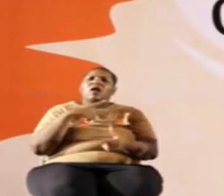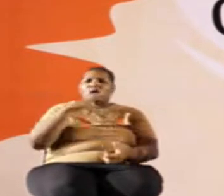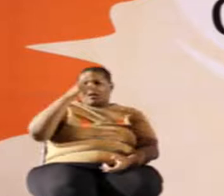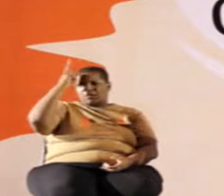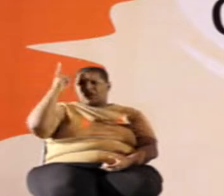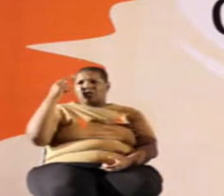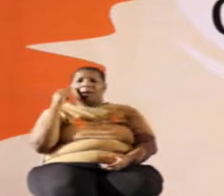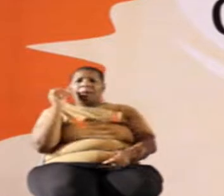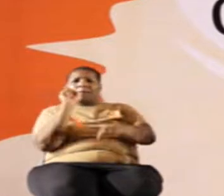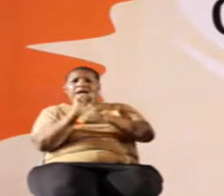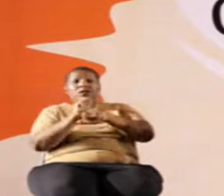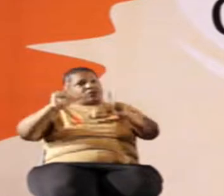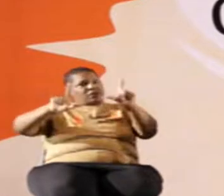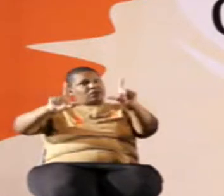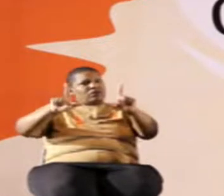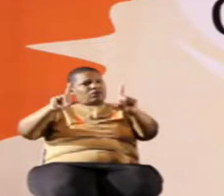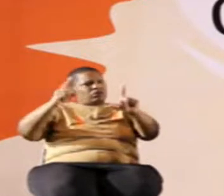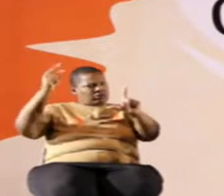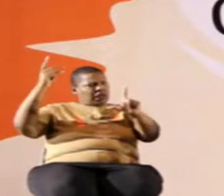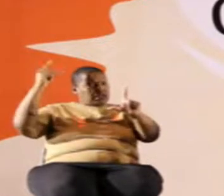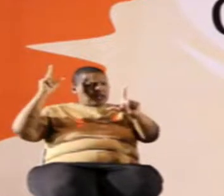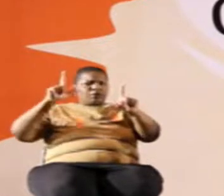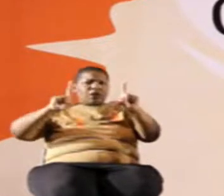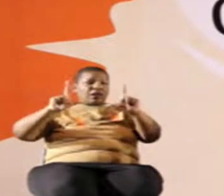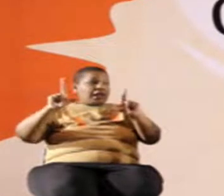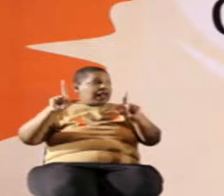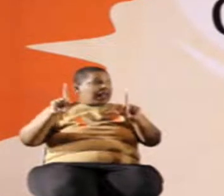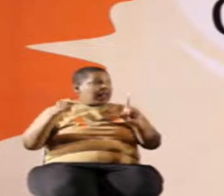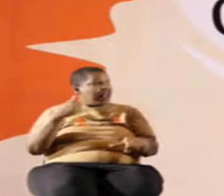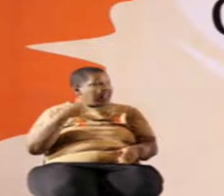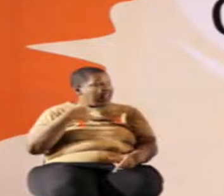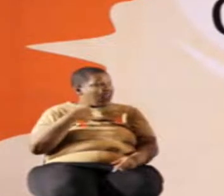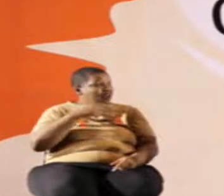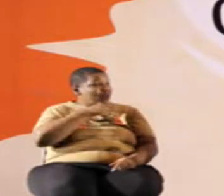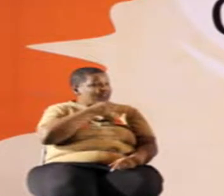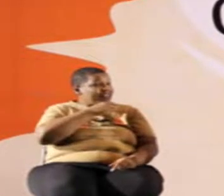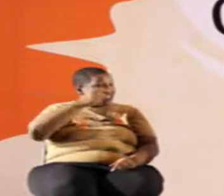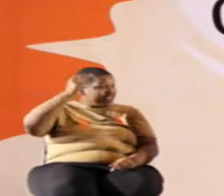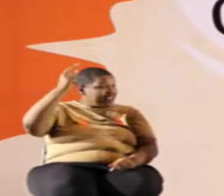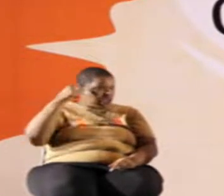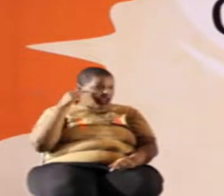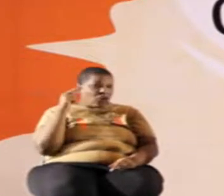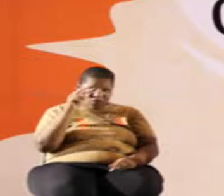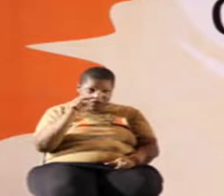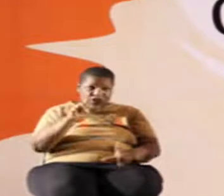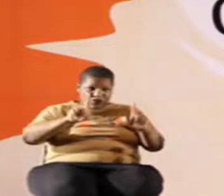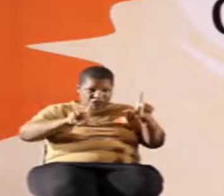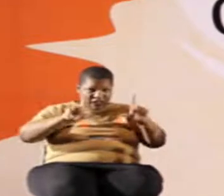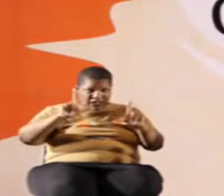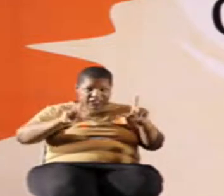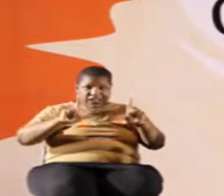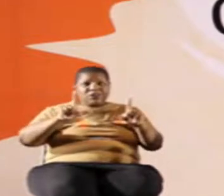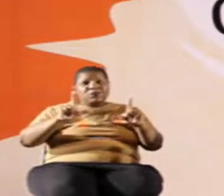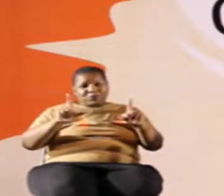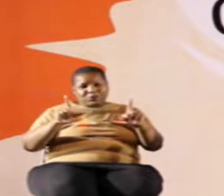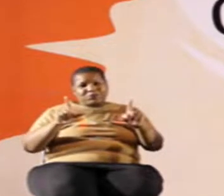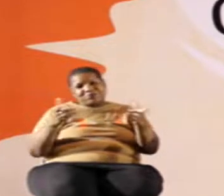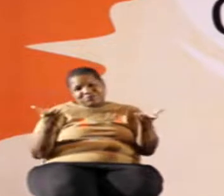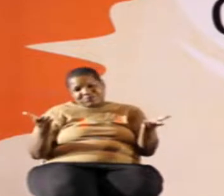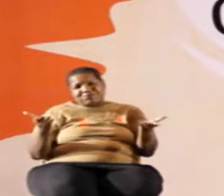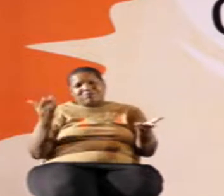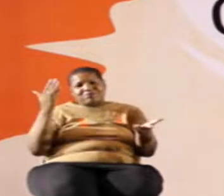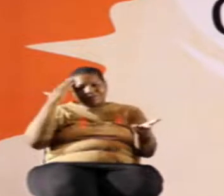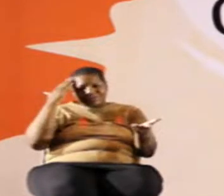ver televisão, faz é tempo. Eu sou tão das antigas que eu ainda vejo televisão, sabe, assim,